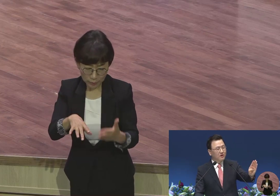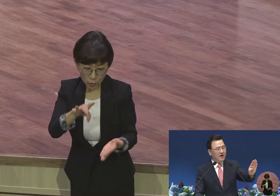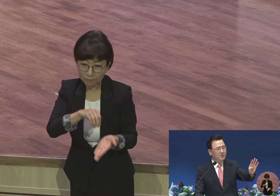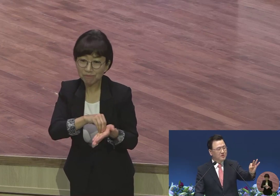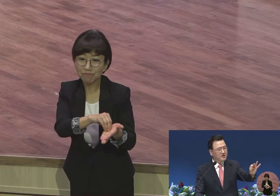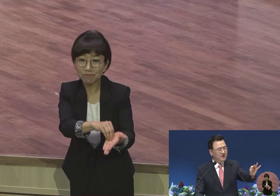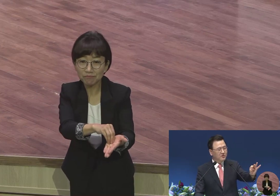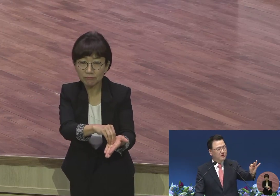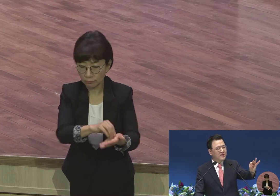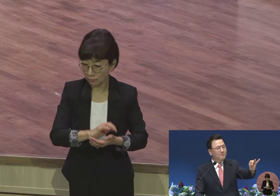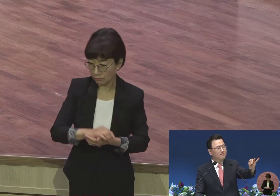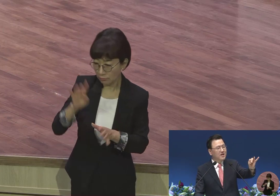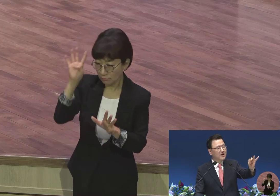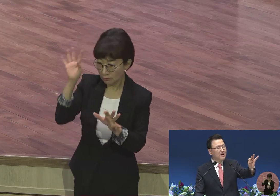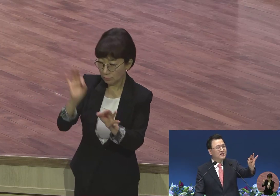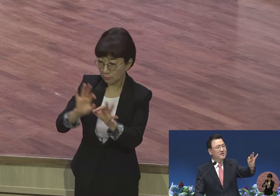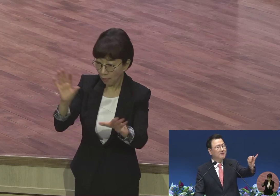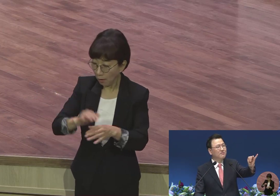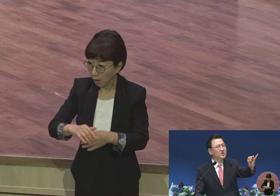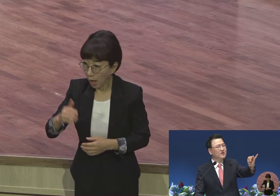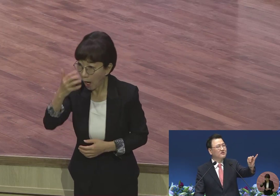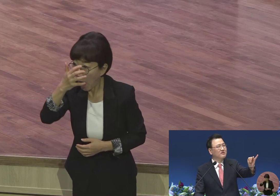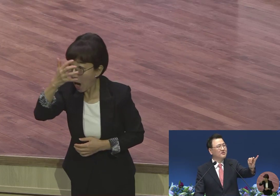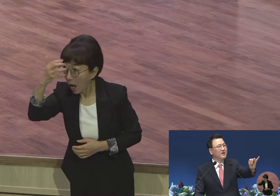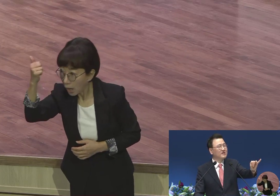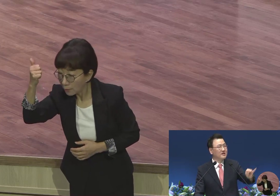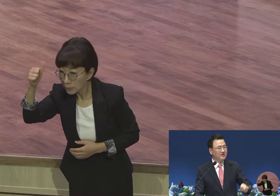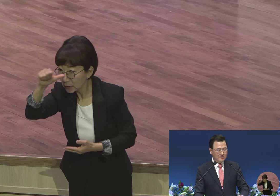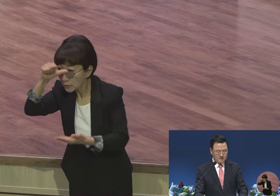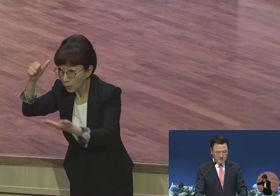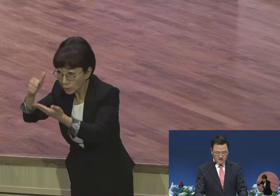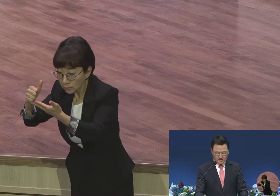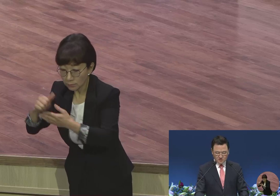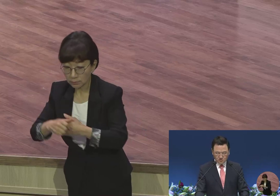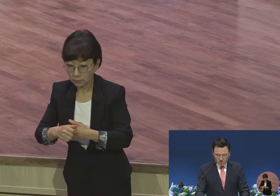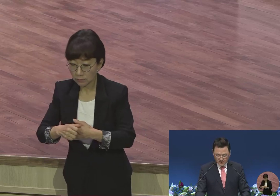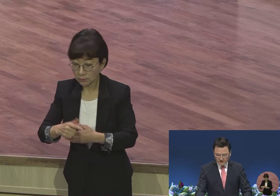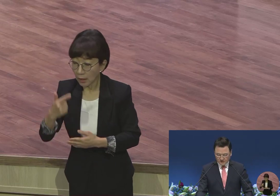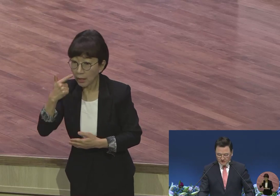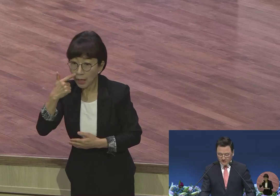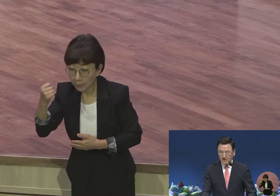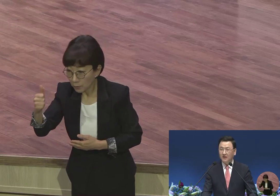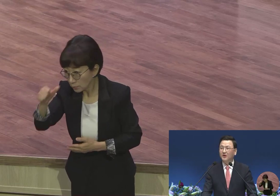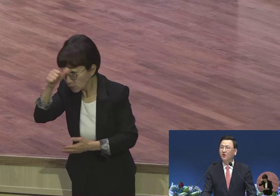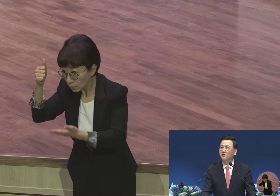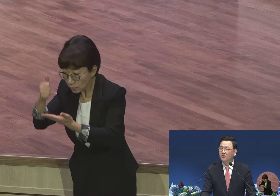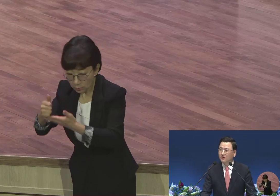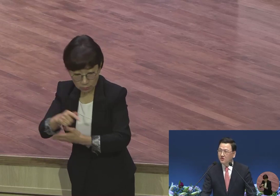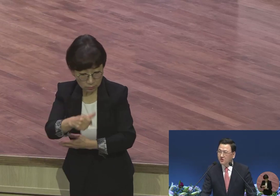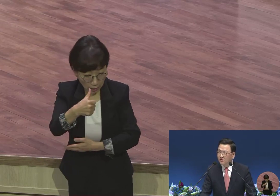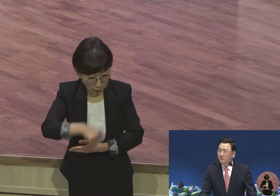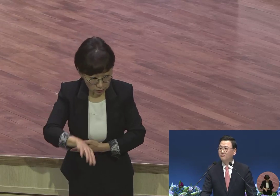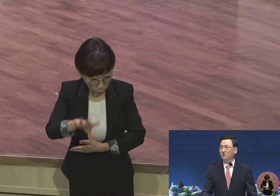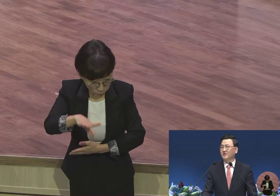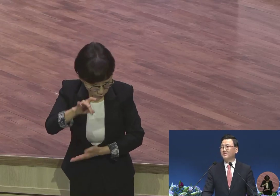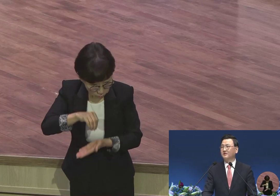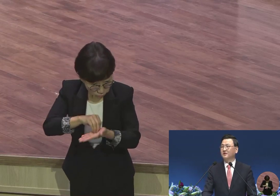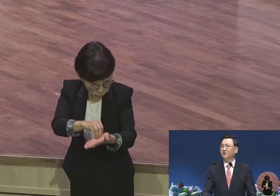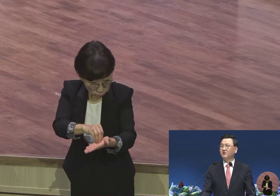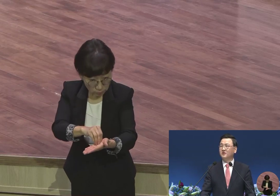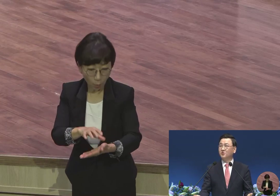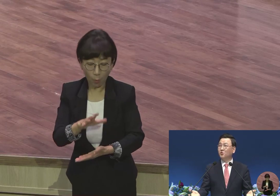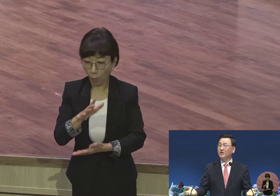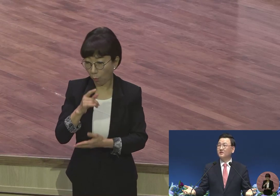장로, 아버님이 장도 3대 끊어질 판이다 그랬어요. 웃더라. 예배가 어떠셨어요?